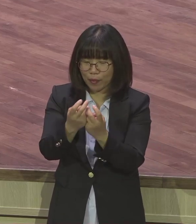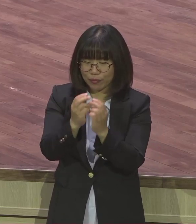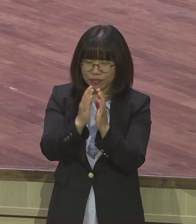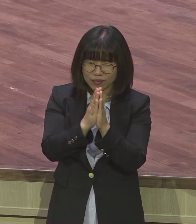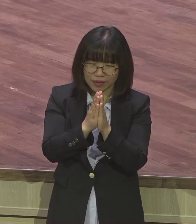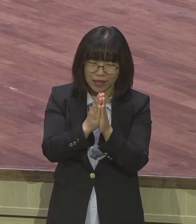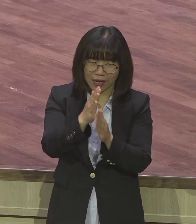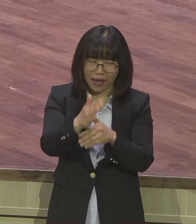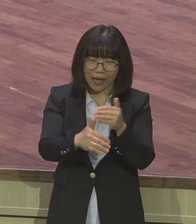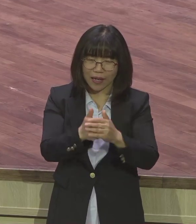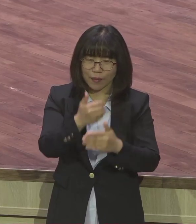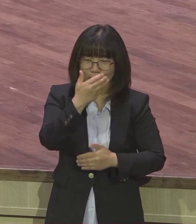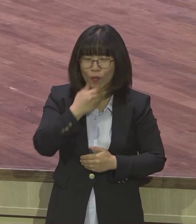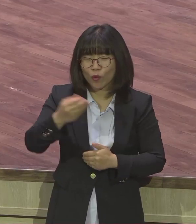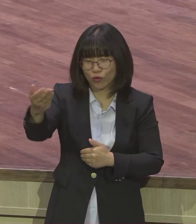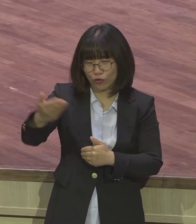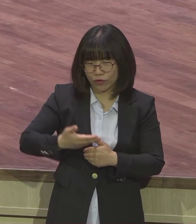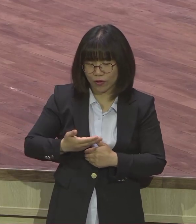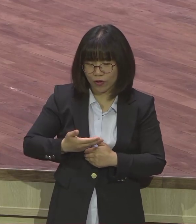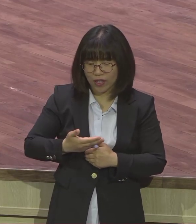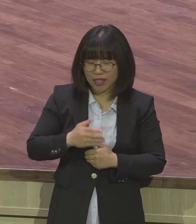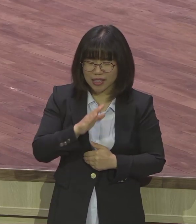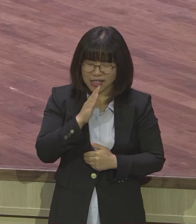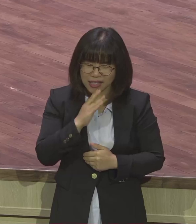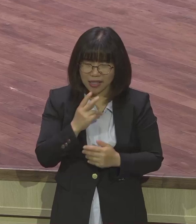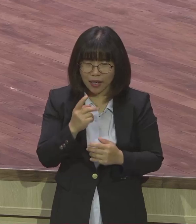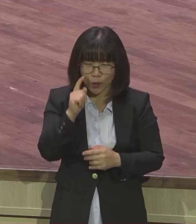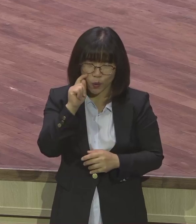거예요. 하나님의 은혜예요.